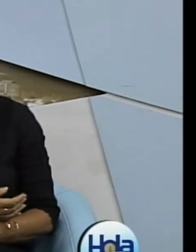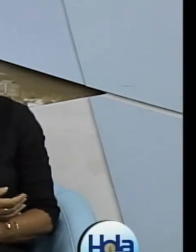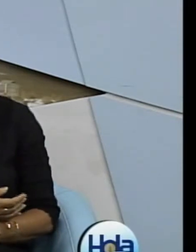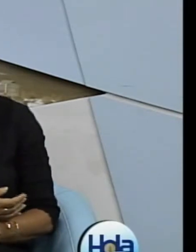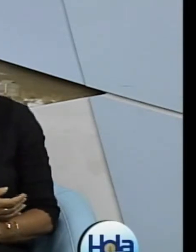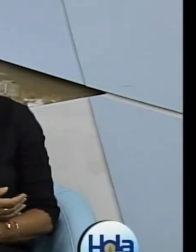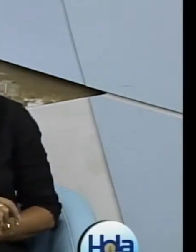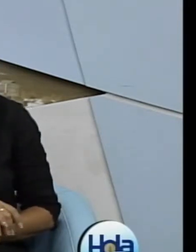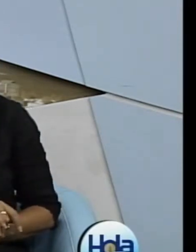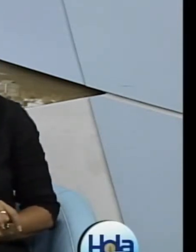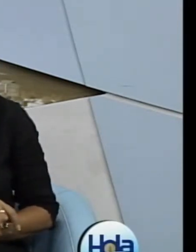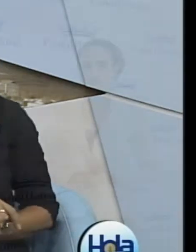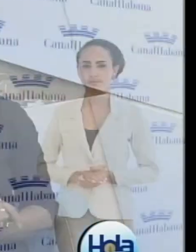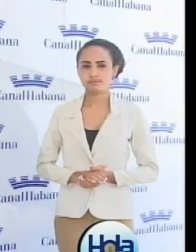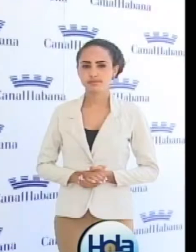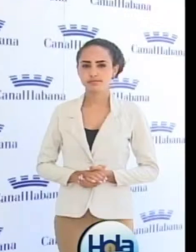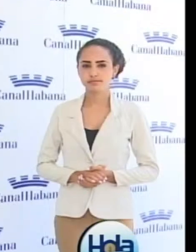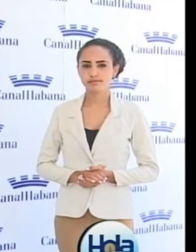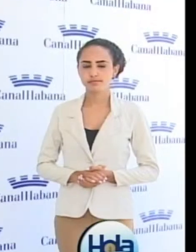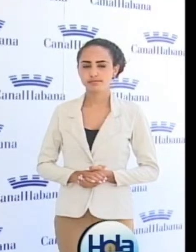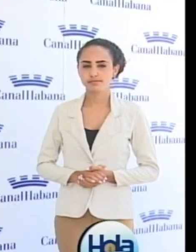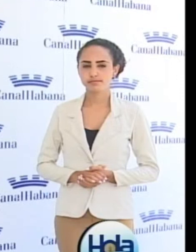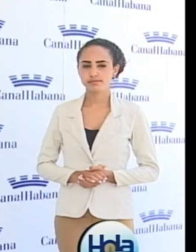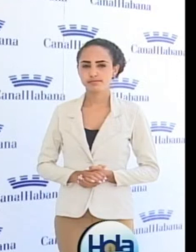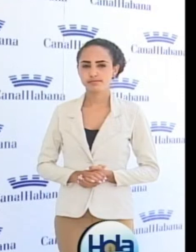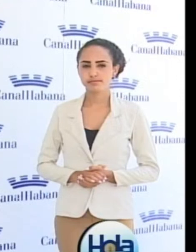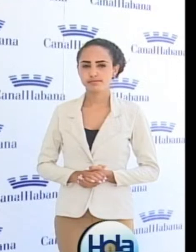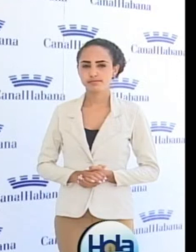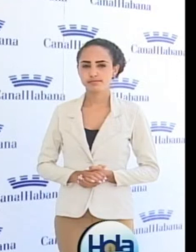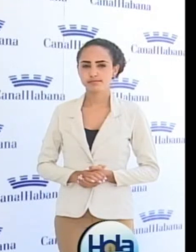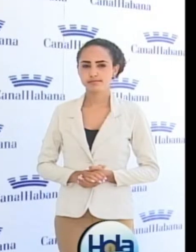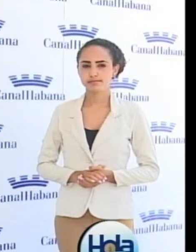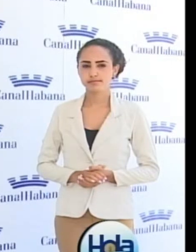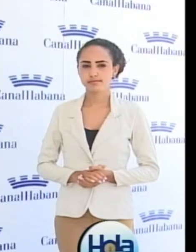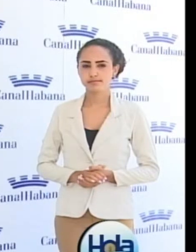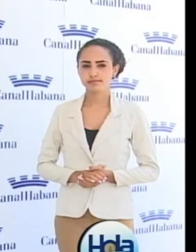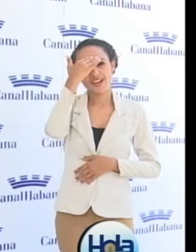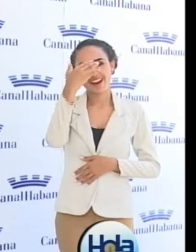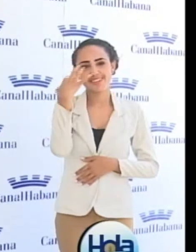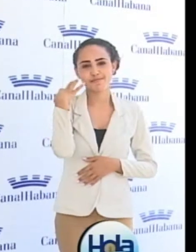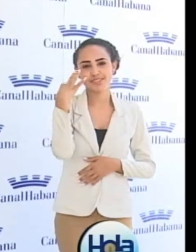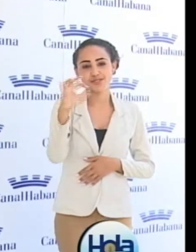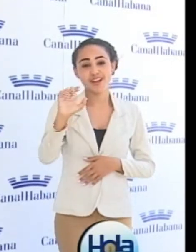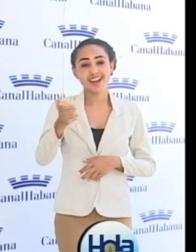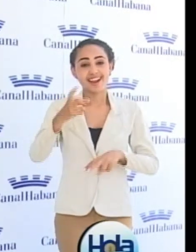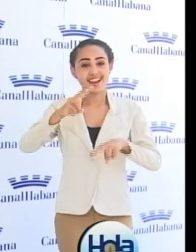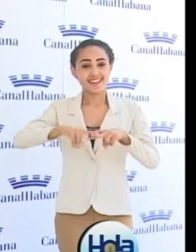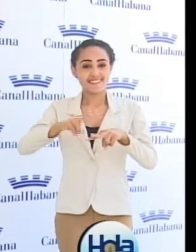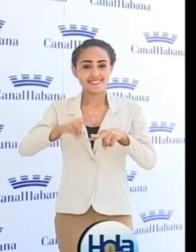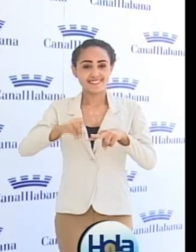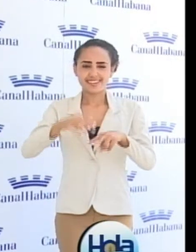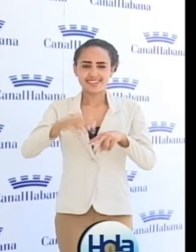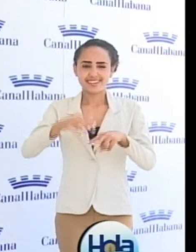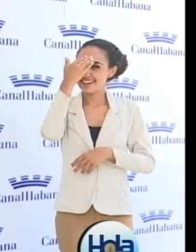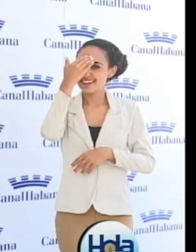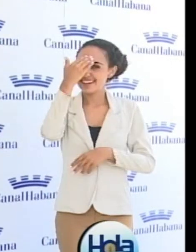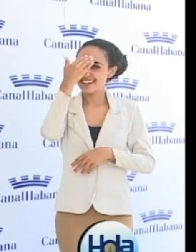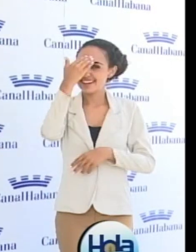los desafíos? Muy buenas tardes, muchas gracias por la invitación al canal. Primeramente queremos decir de